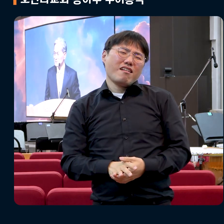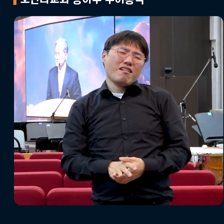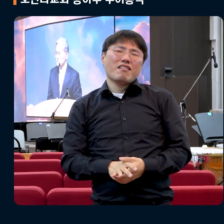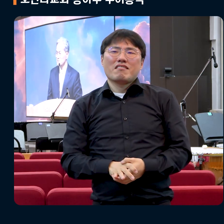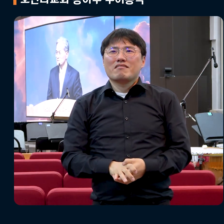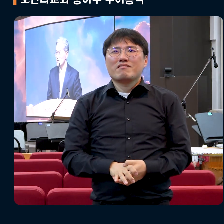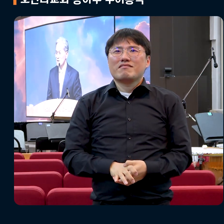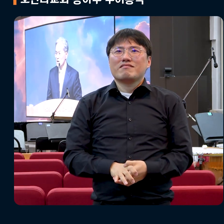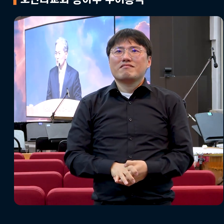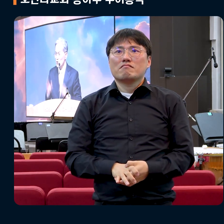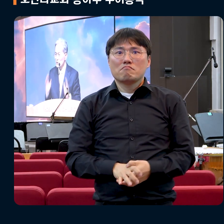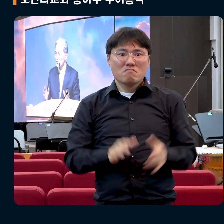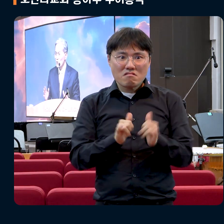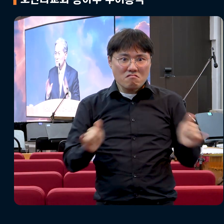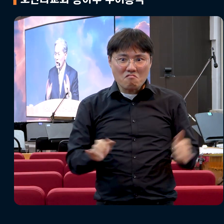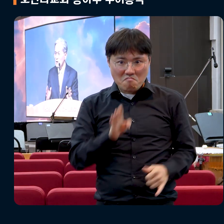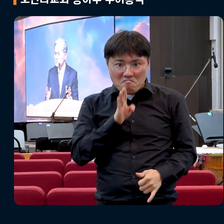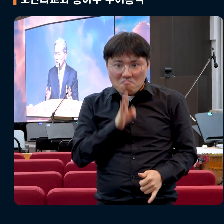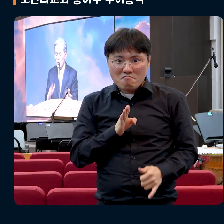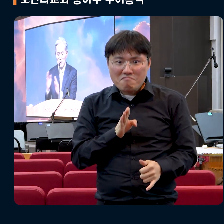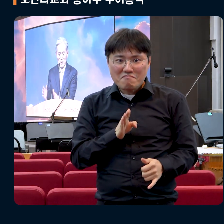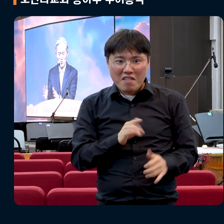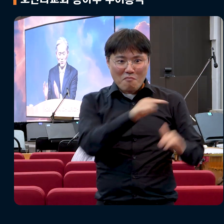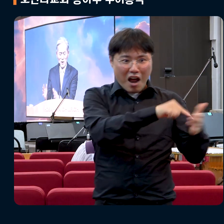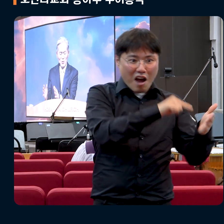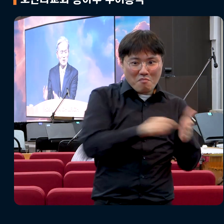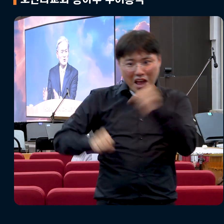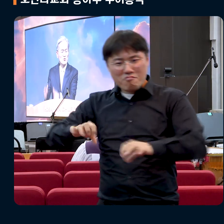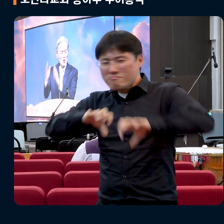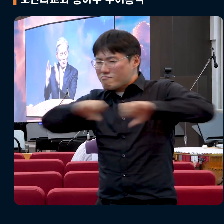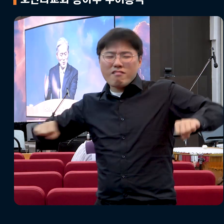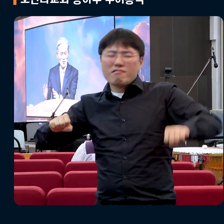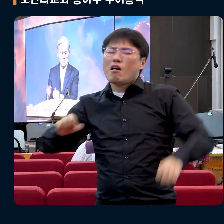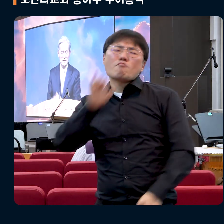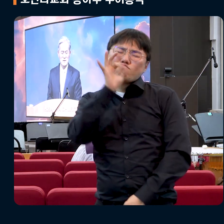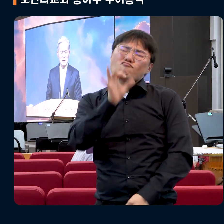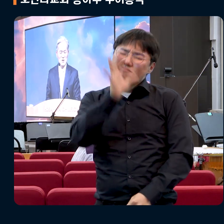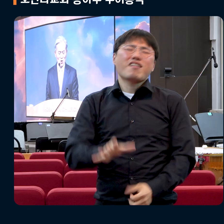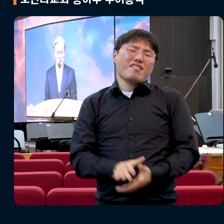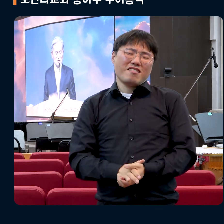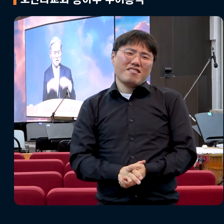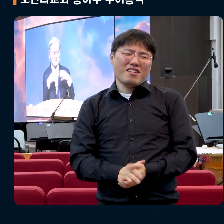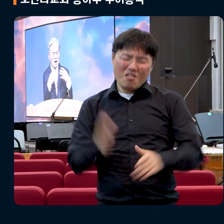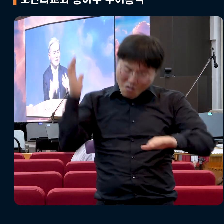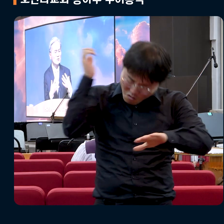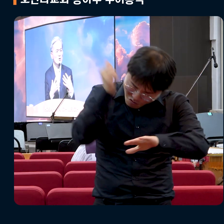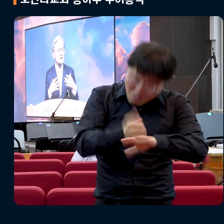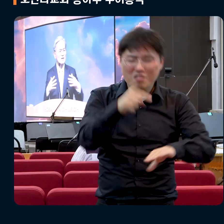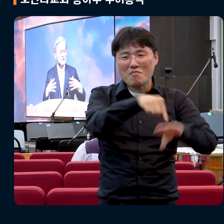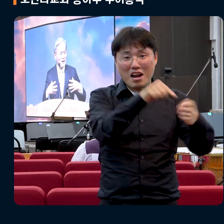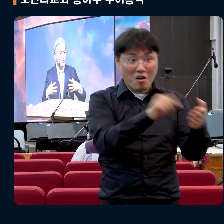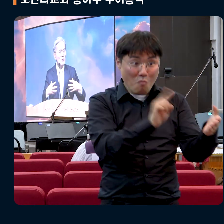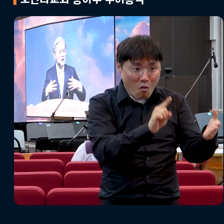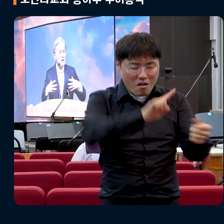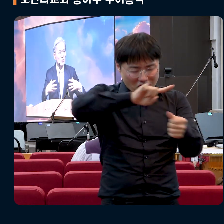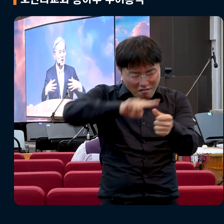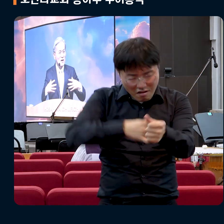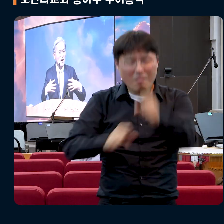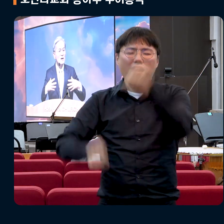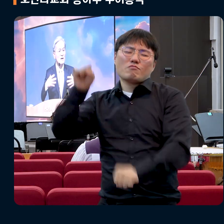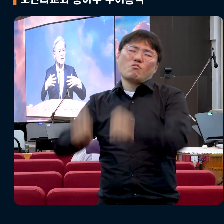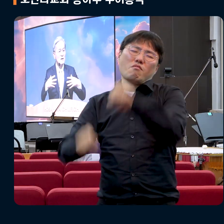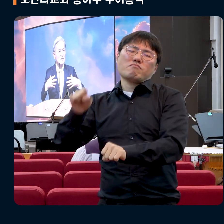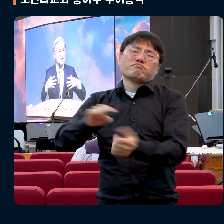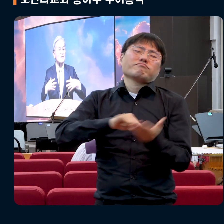사실. 인간은 절대로 마음 따로 행동 따로가 될 수가 없어요. 결국 그의 마음은요, 그대로